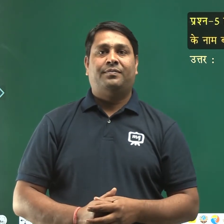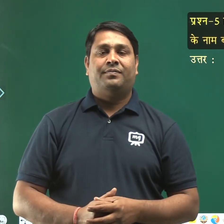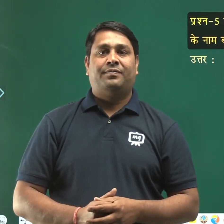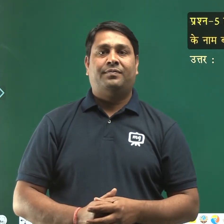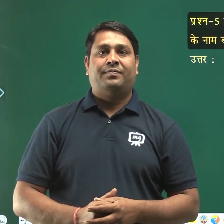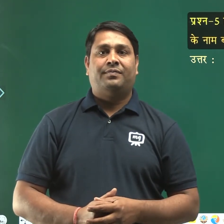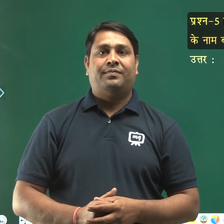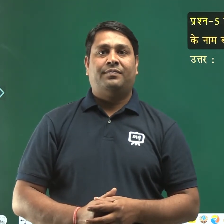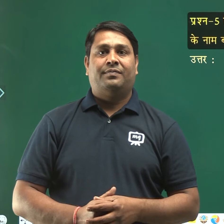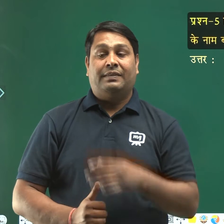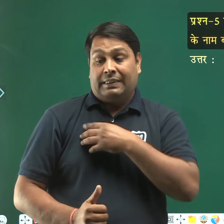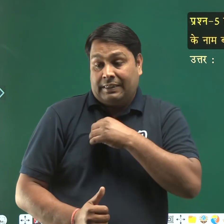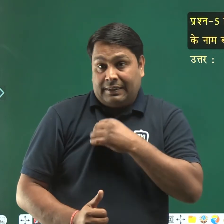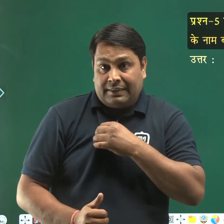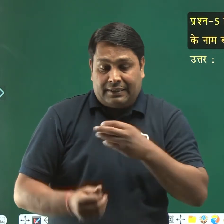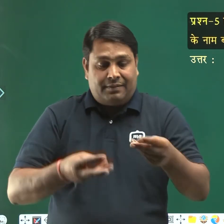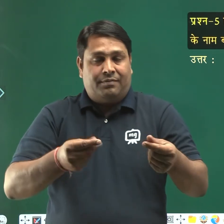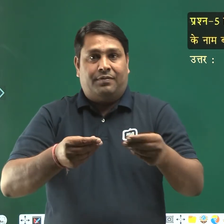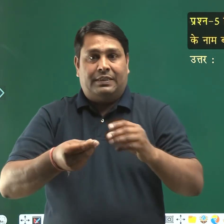सूती वस्त्र उद्योग,